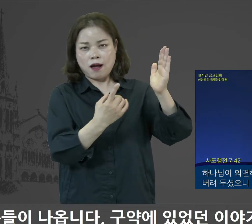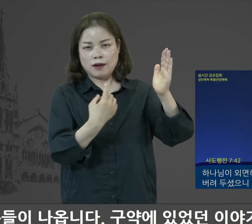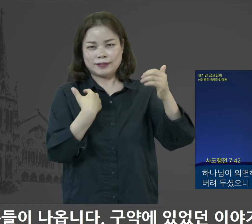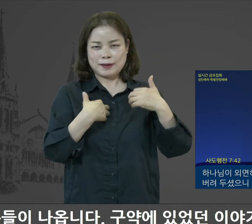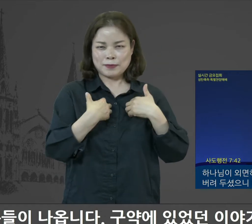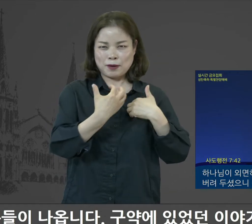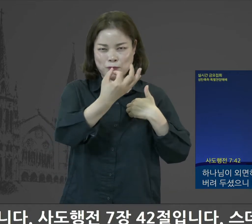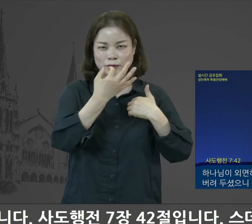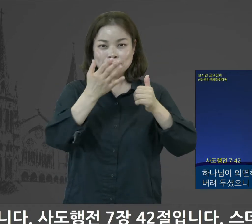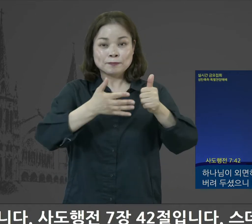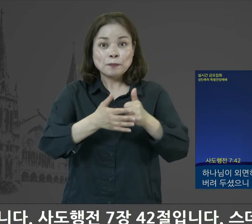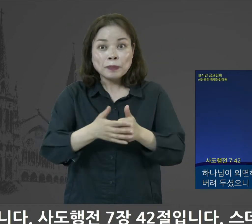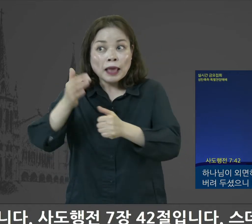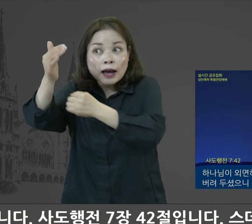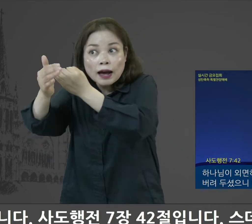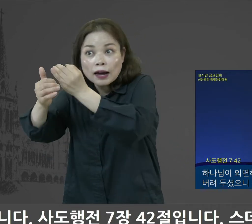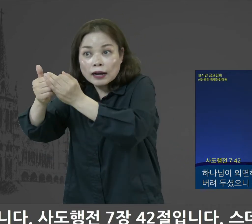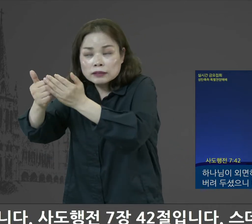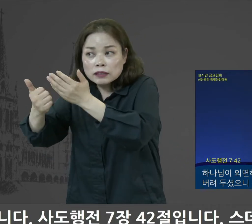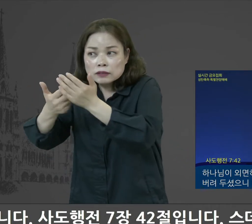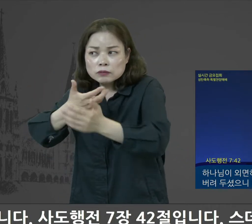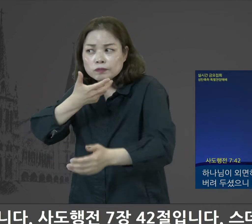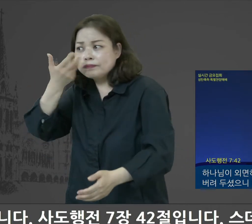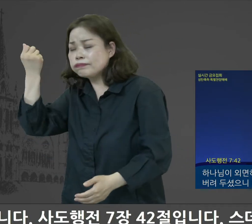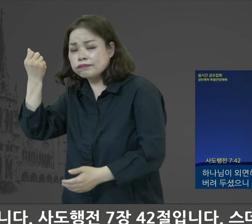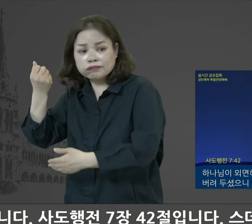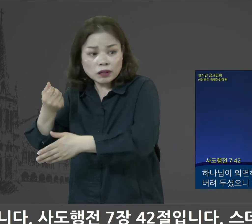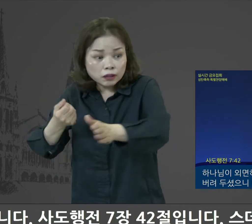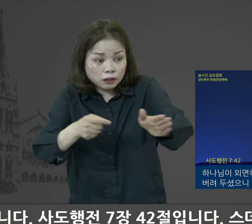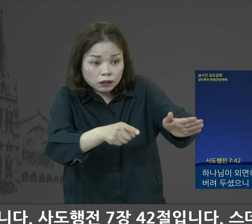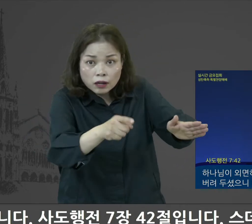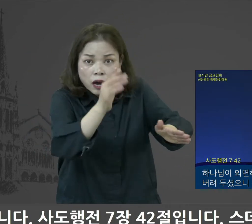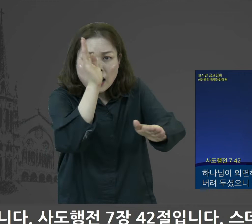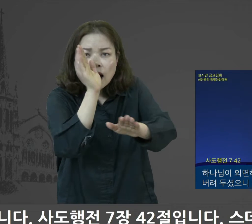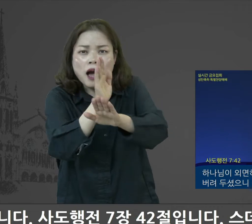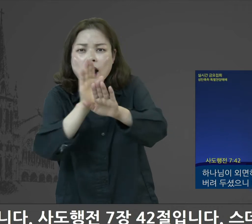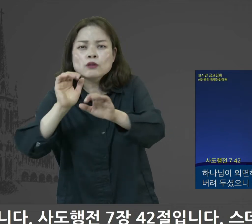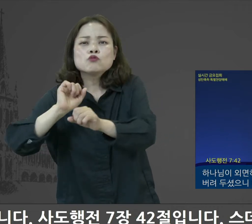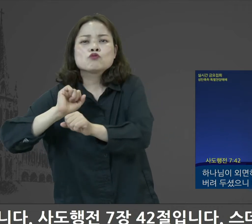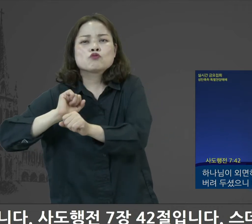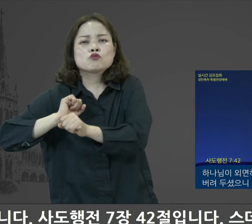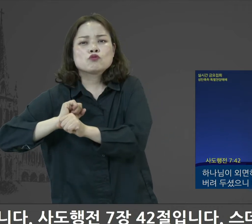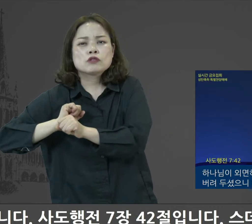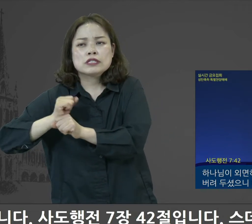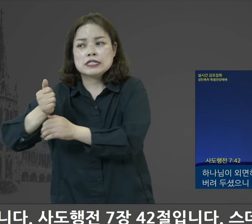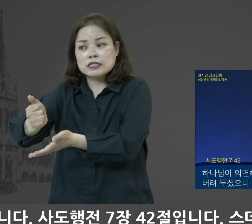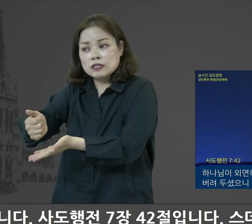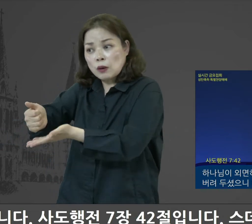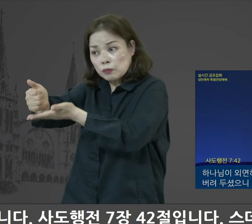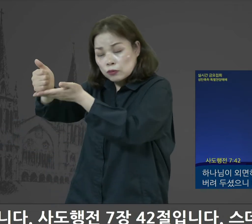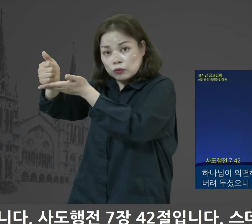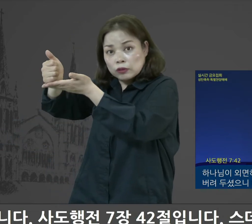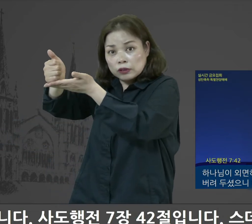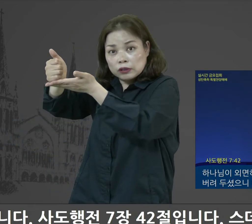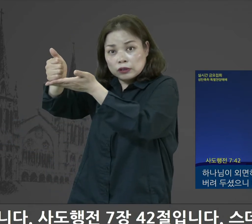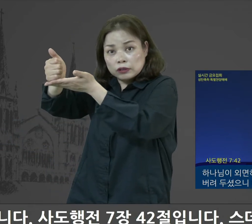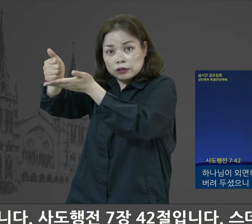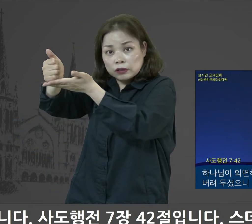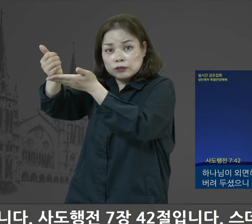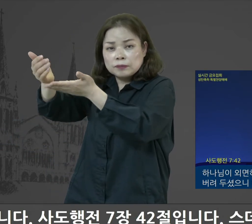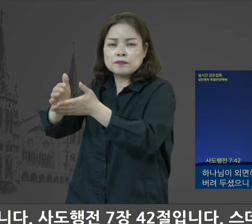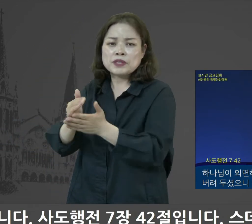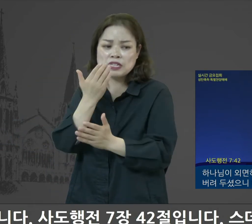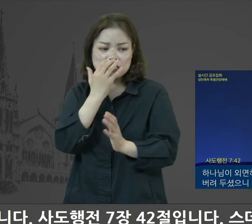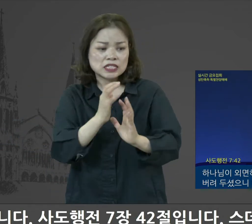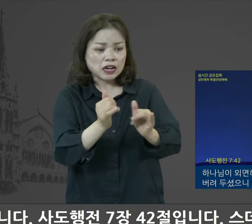보시면 좋을 것 같아요. 하나님이 외면하사 그들을 하늘 군대 섬기는 일에 버려두셨으니,